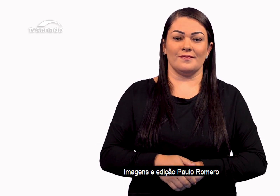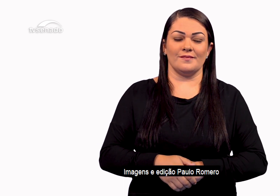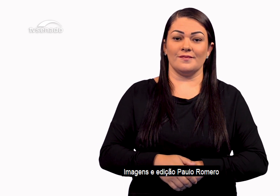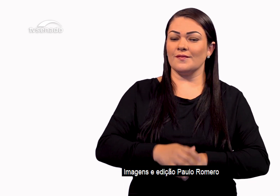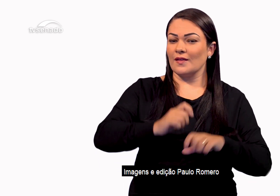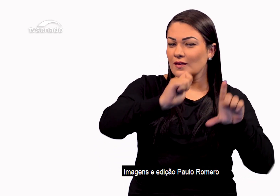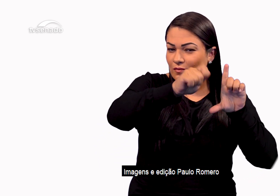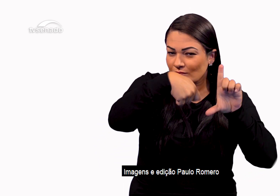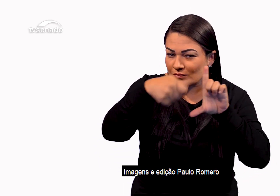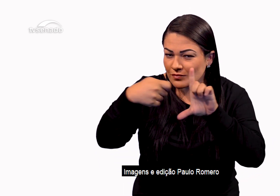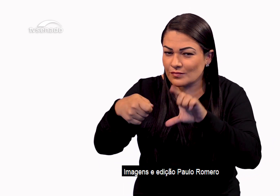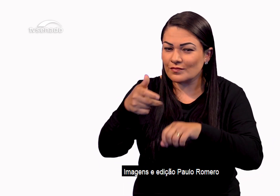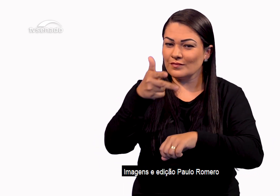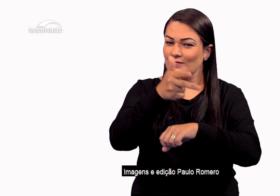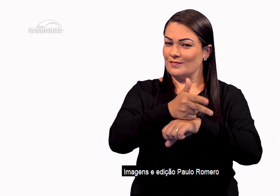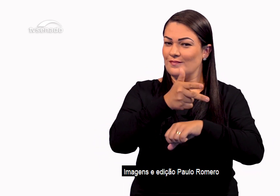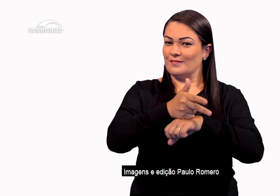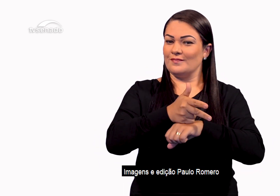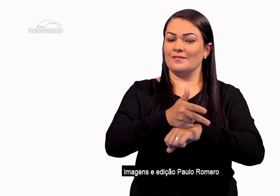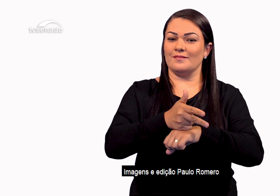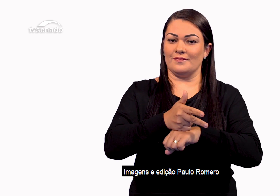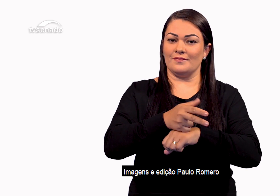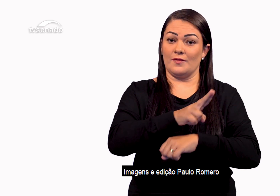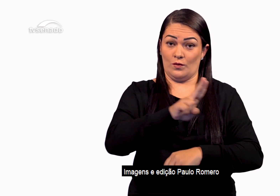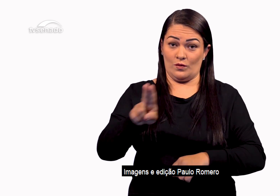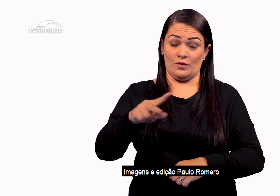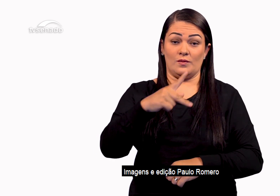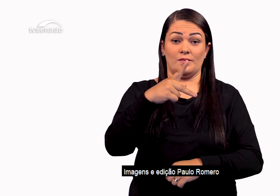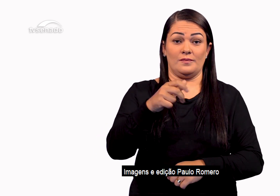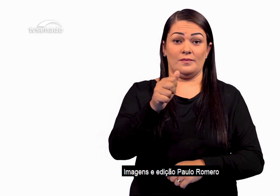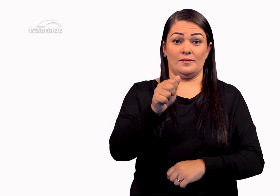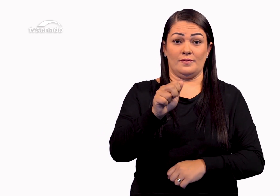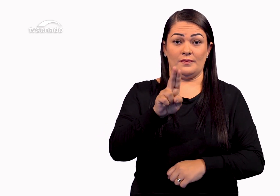Imagens e edição Paulo Romero